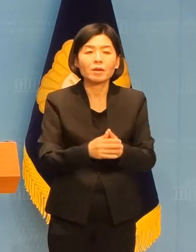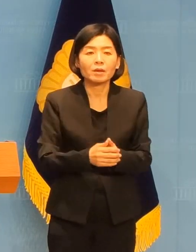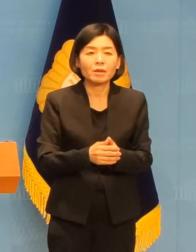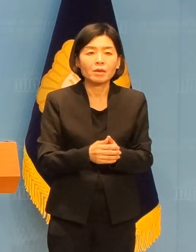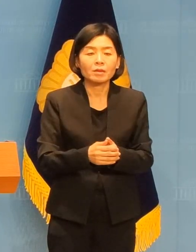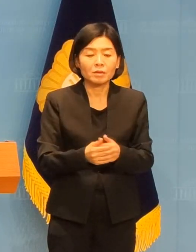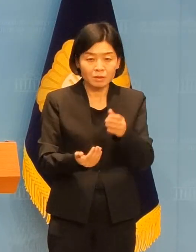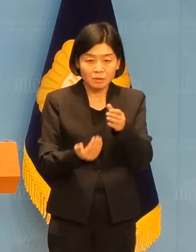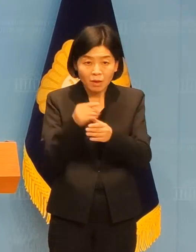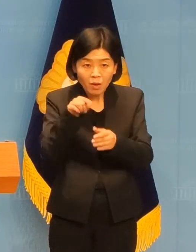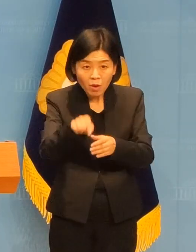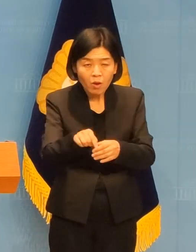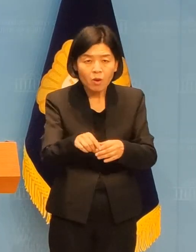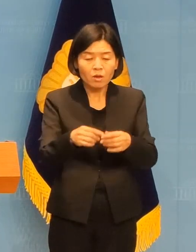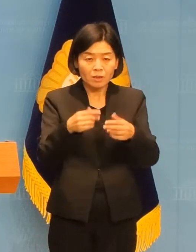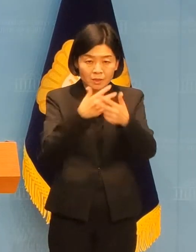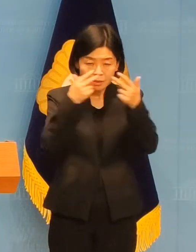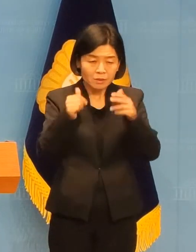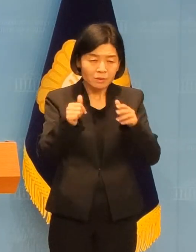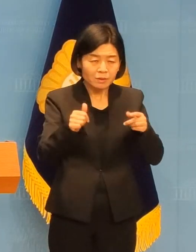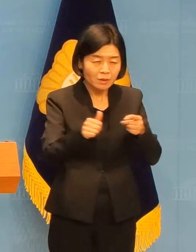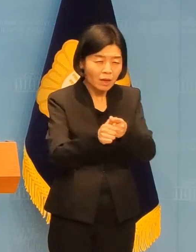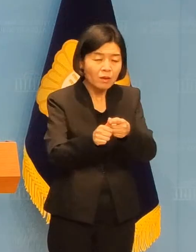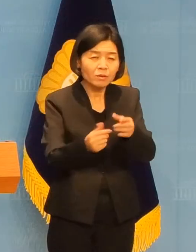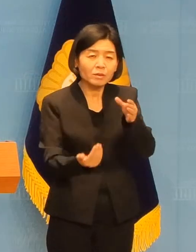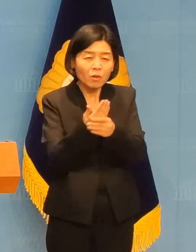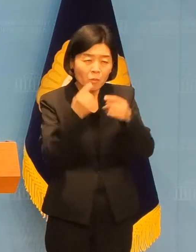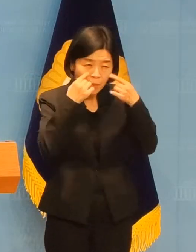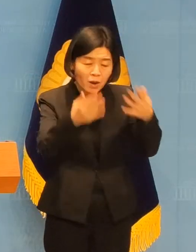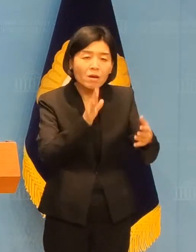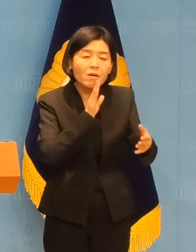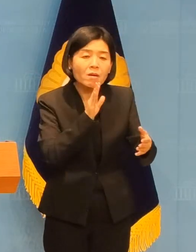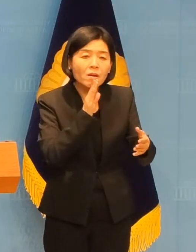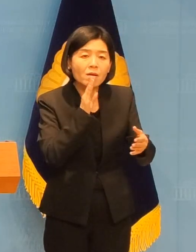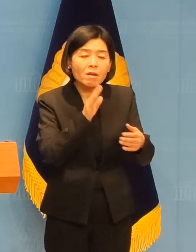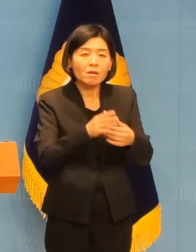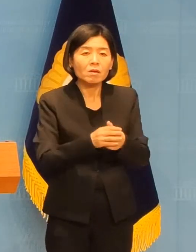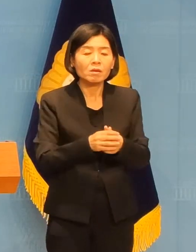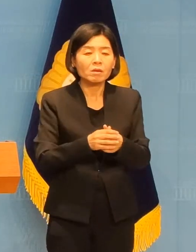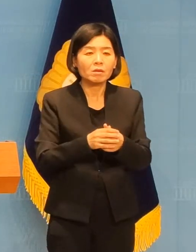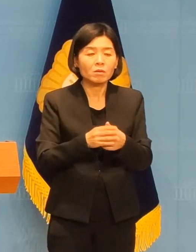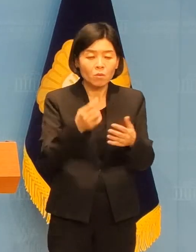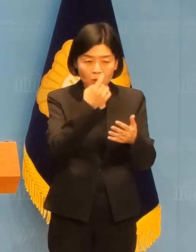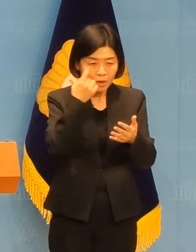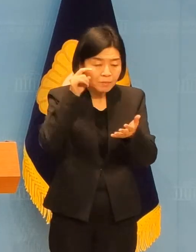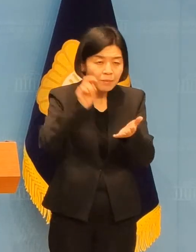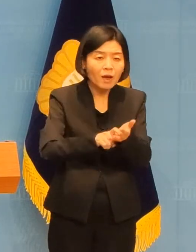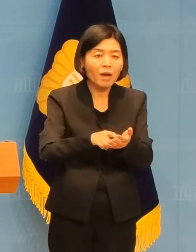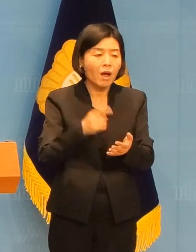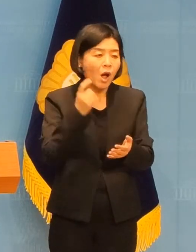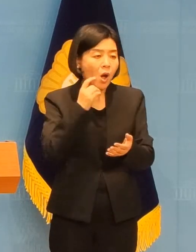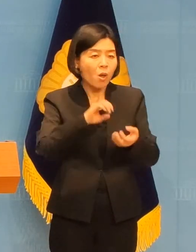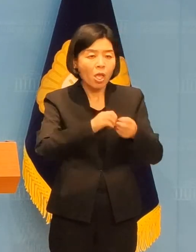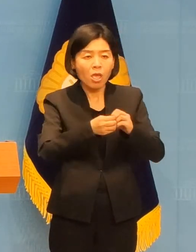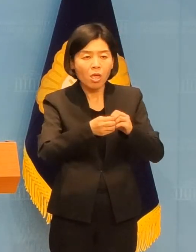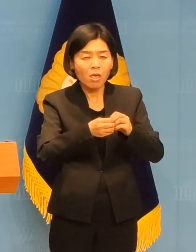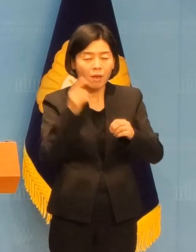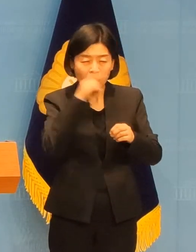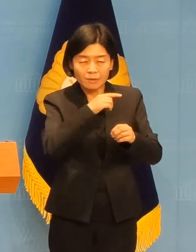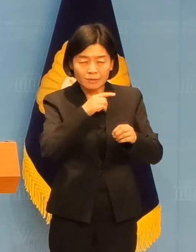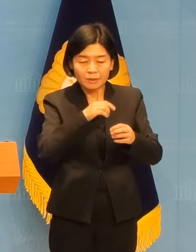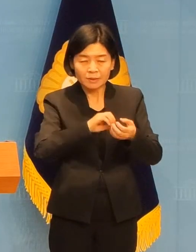해당 사건이 분명한 테러 행위였음이 사법적으로 확인된 것이며 허위 조작 정보를 악의적으로 퍼뜨리는